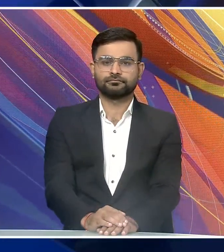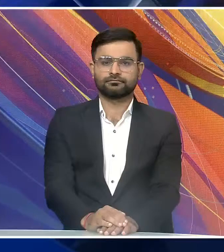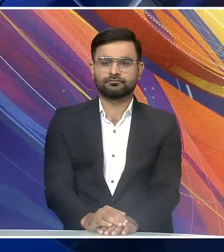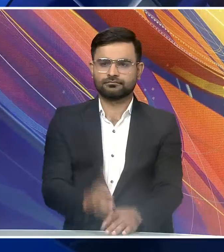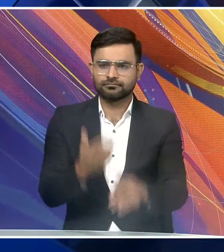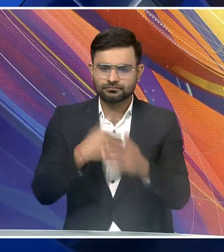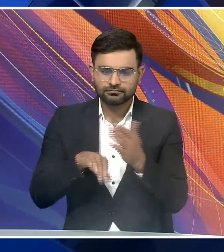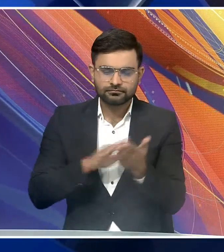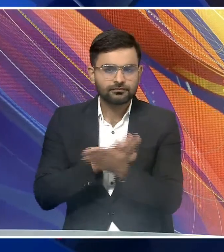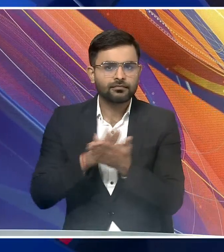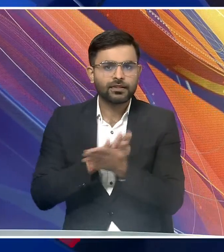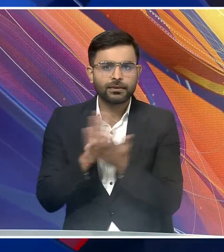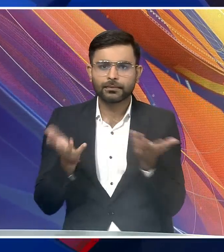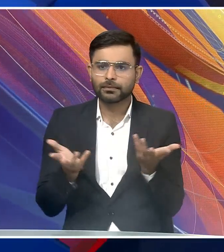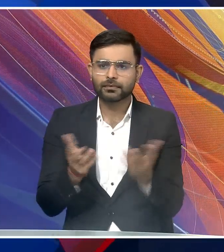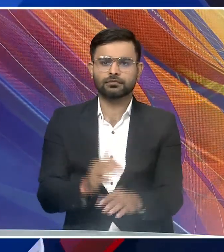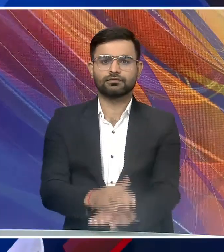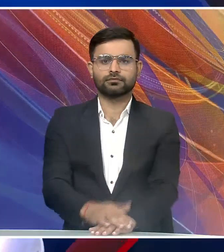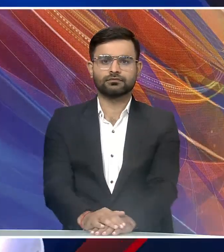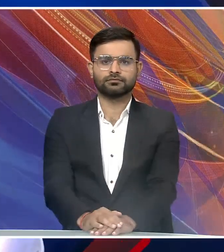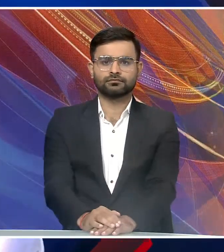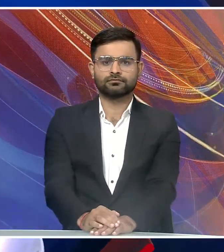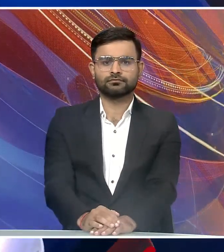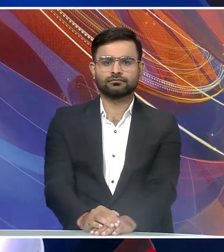इसमें कुछ नहीं।